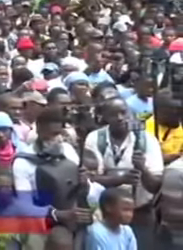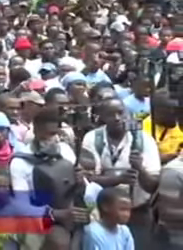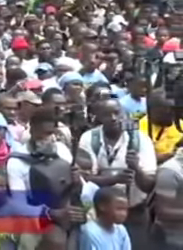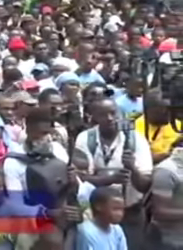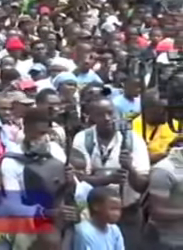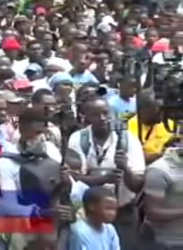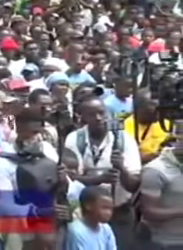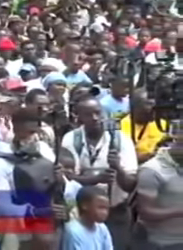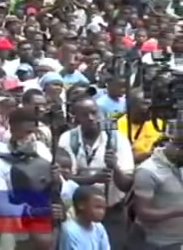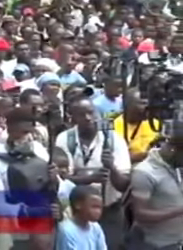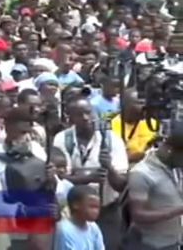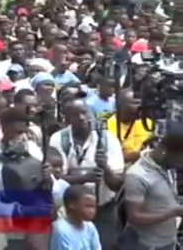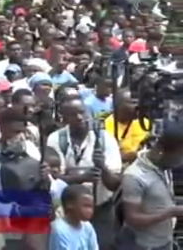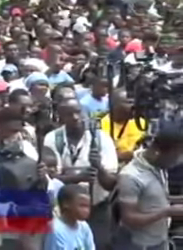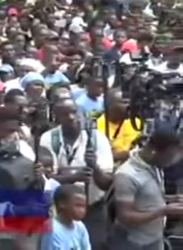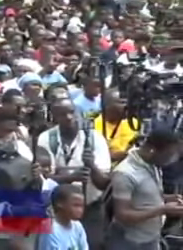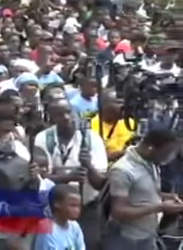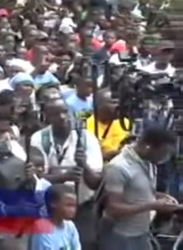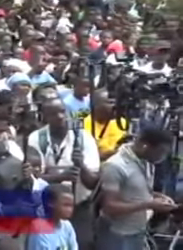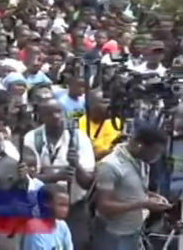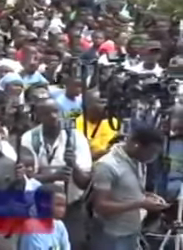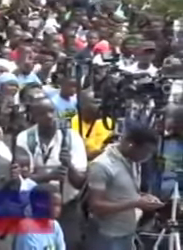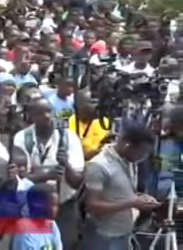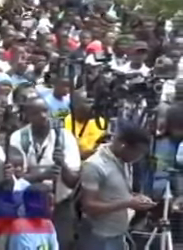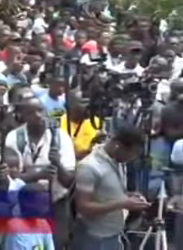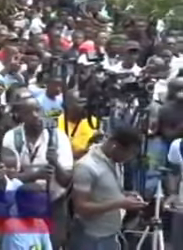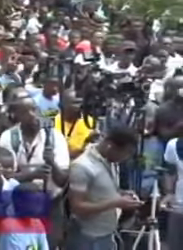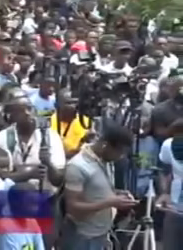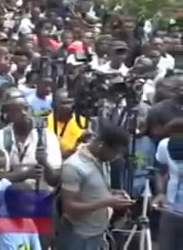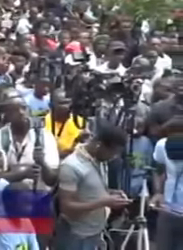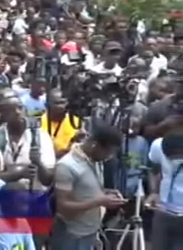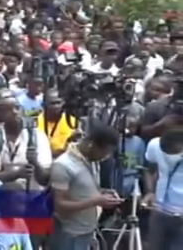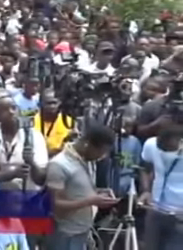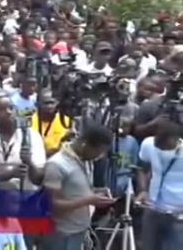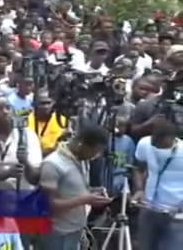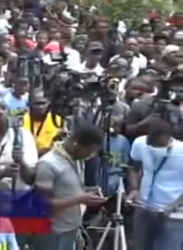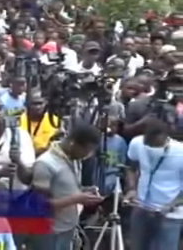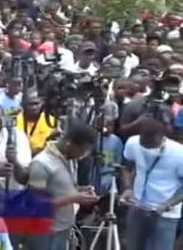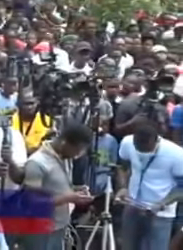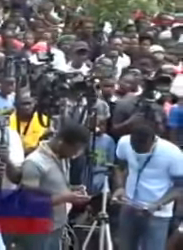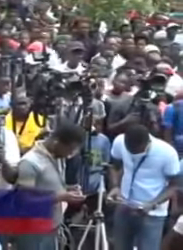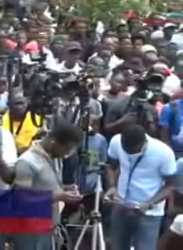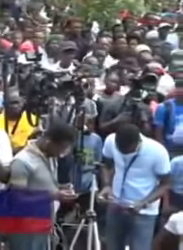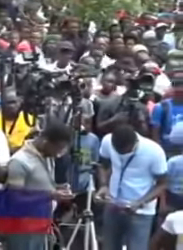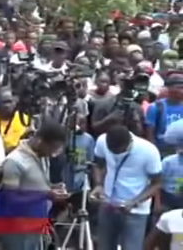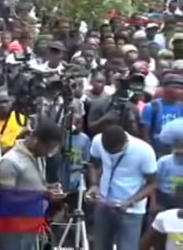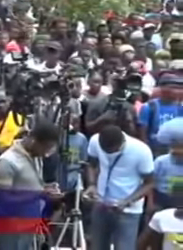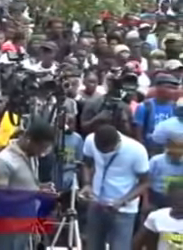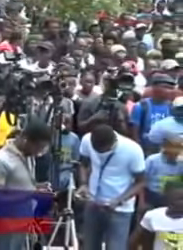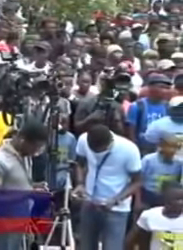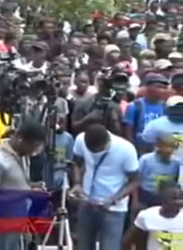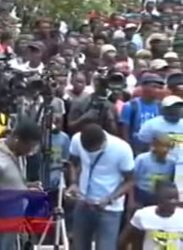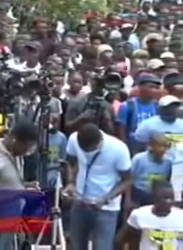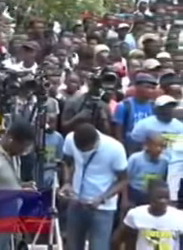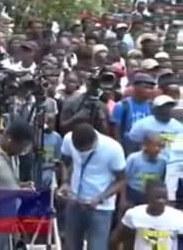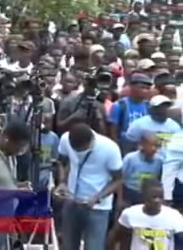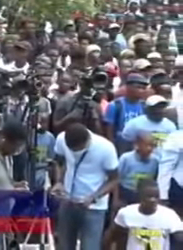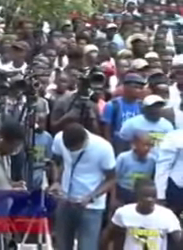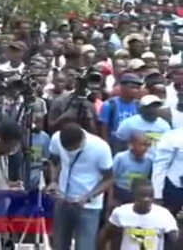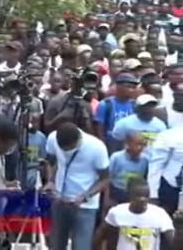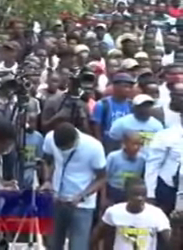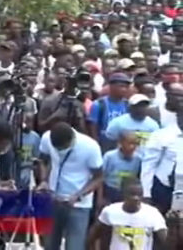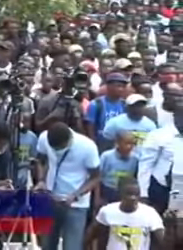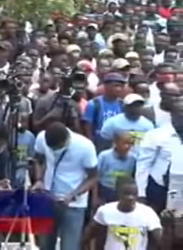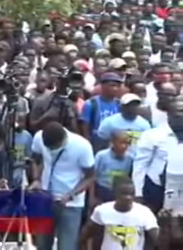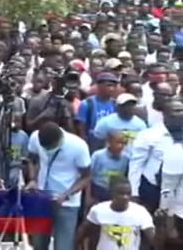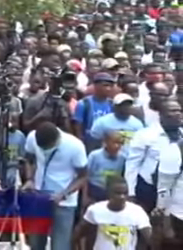petit pont qui pipiti. Monsieur a fait avec lui on l'eau. Ça veut dire route là bien 4 lots. On l'eau 3 km, ça veut dire 2 lots 3